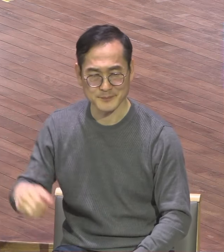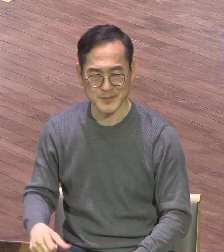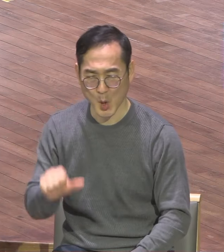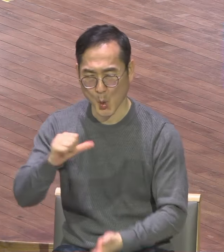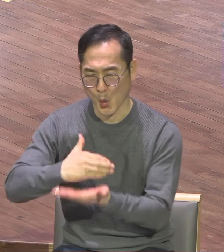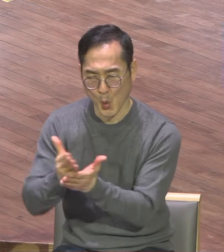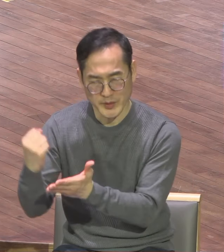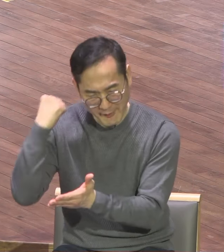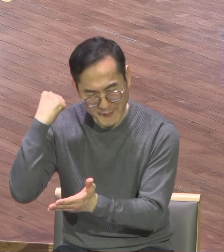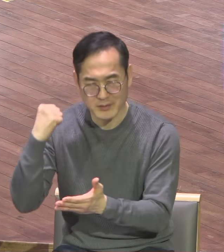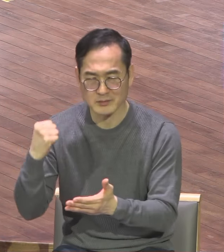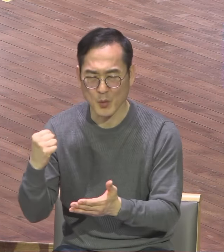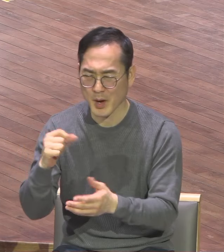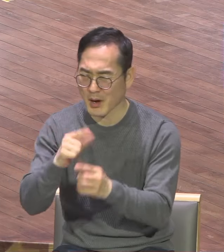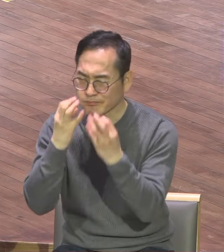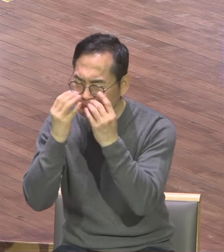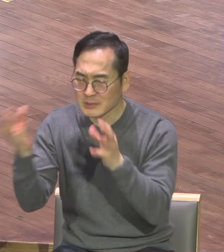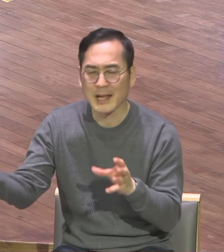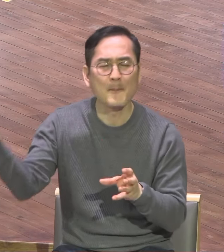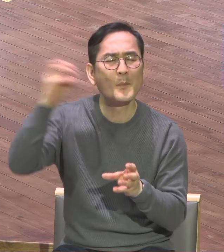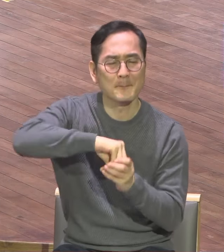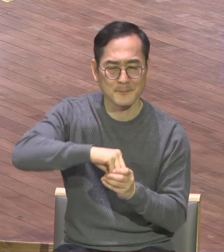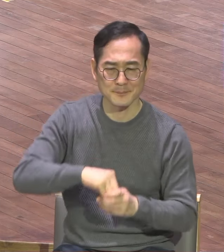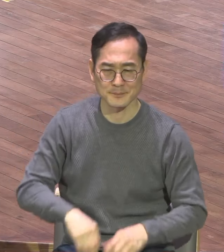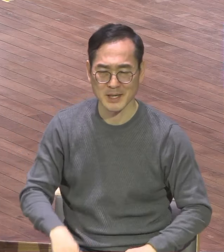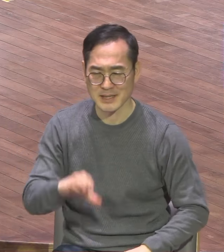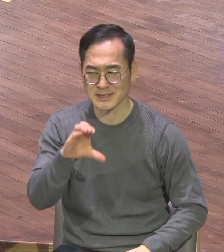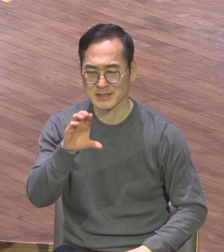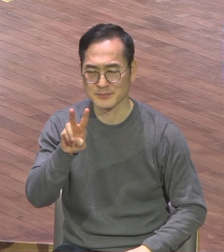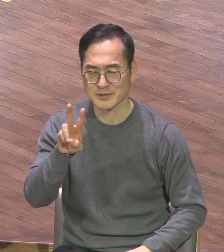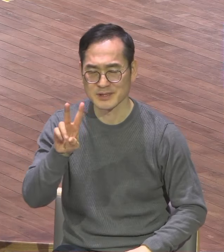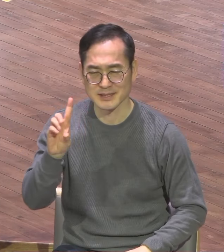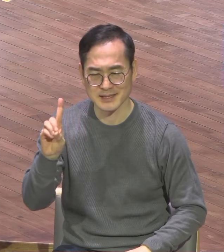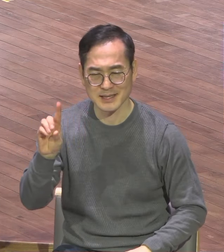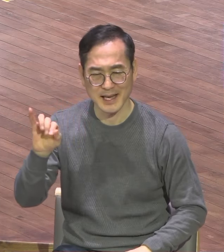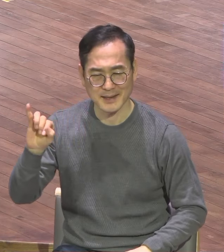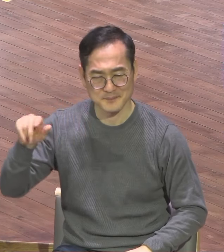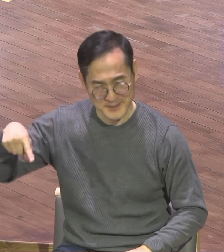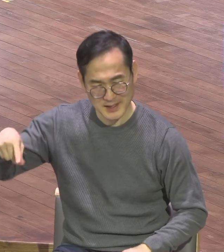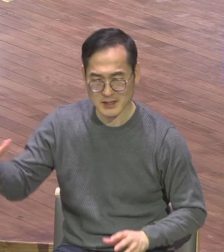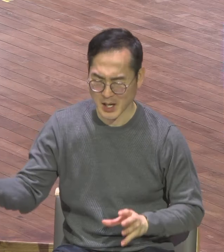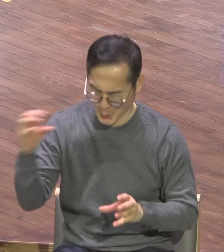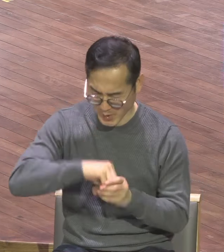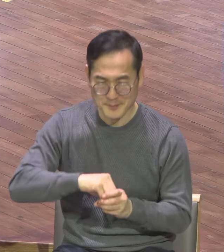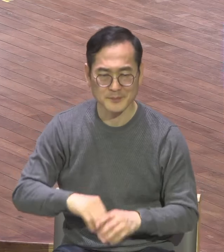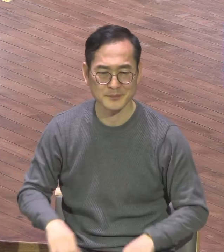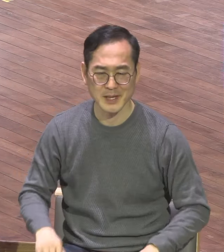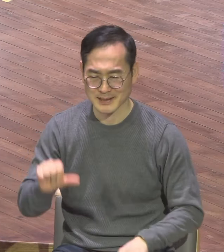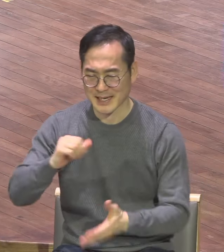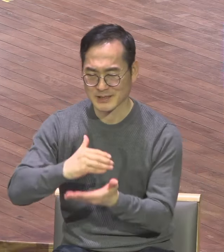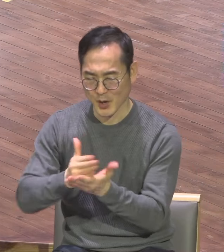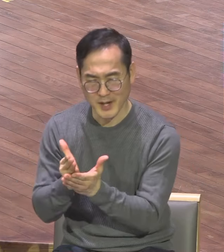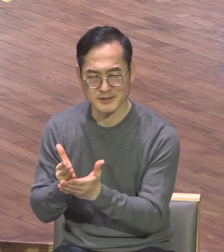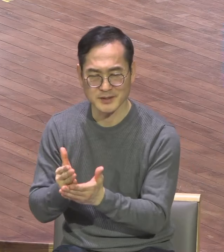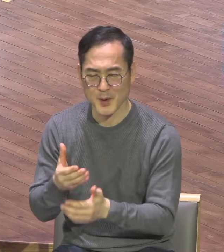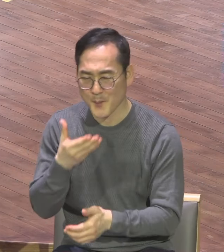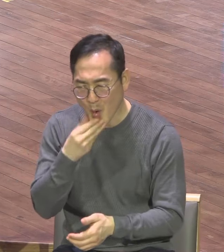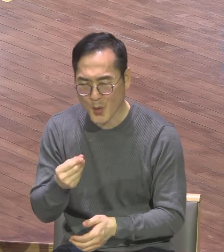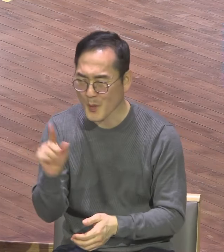가지 쫙 다 들어있어요. CIP, CVDIP부터 제가 60도까지 쫙 다섯 가지 뭐 훈련 다